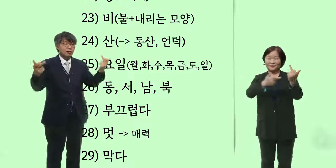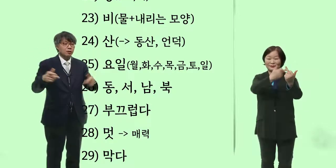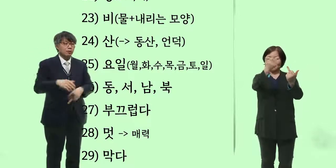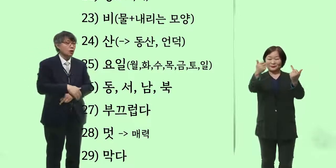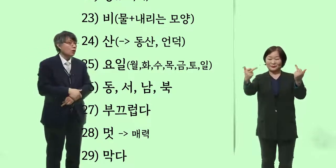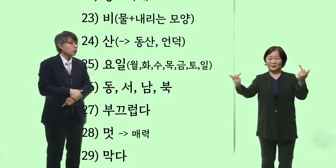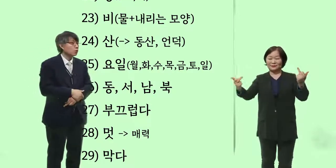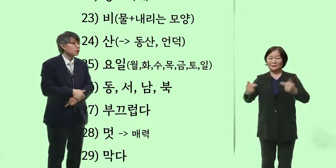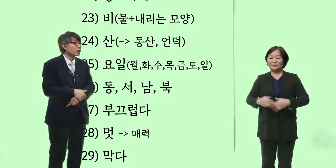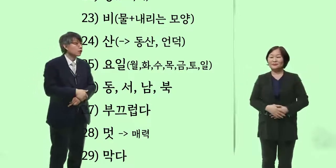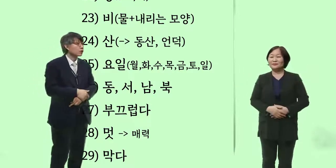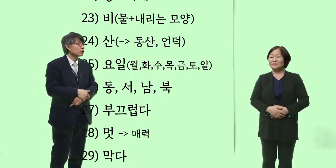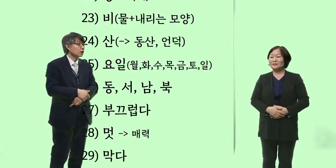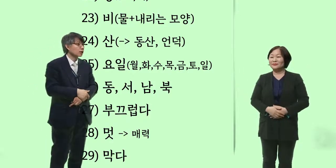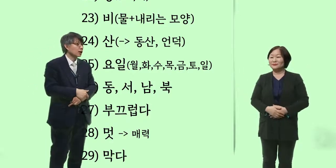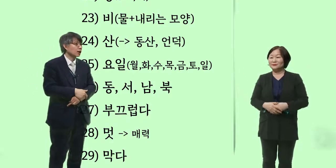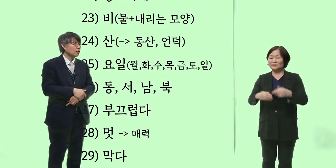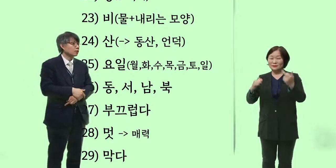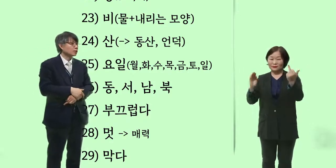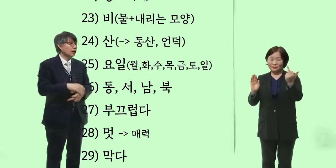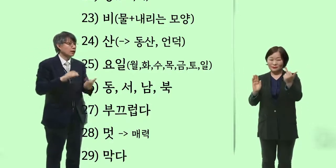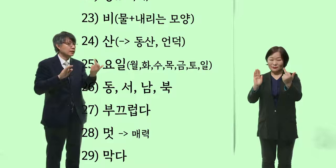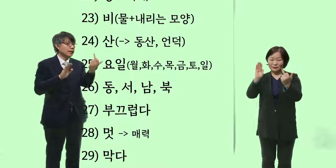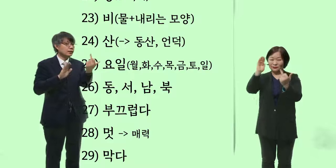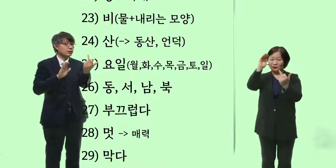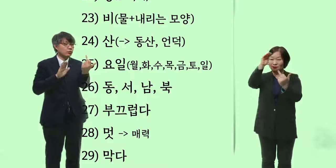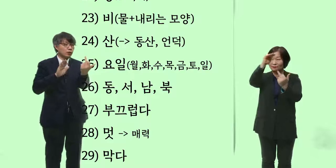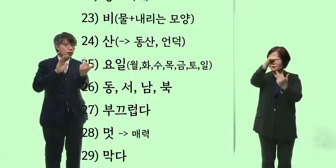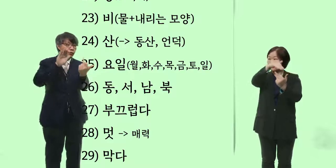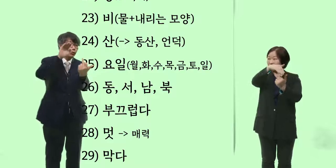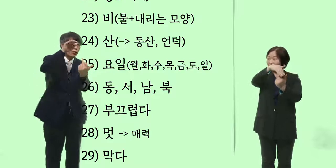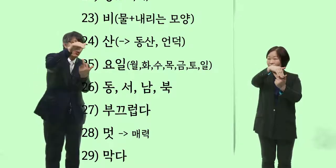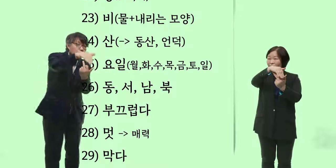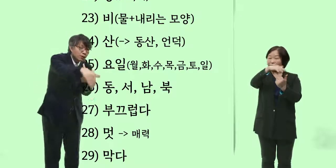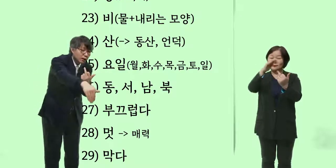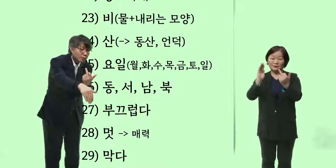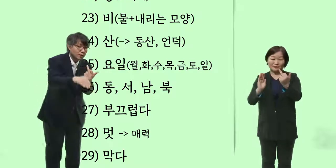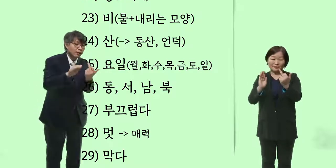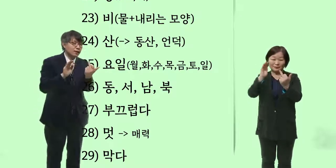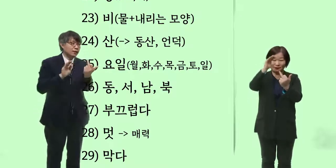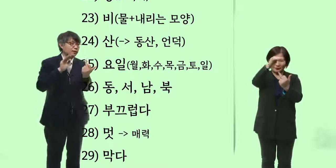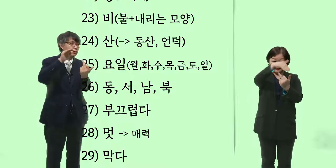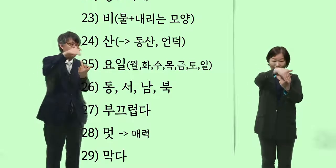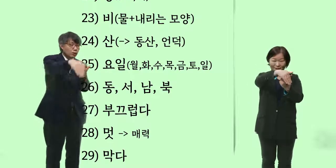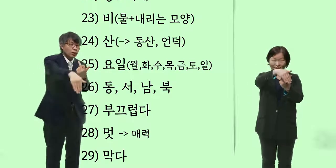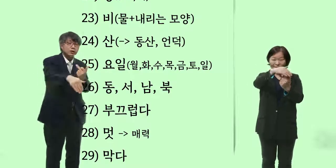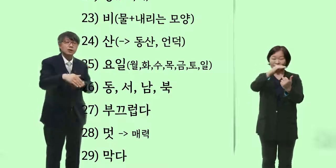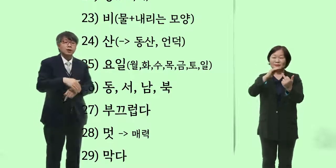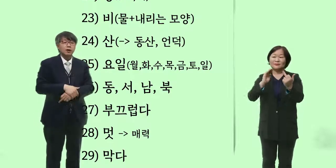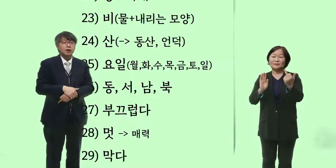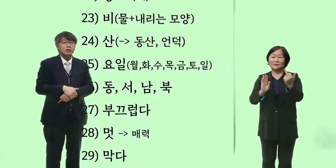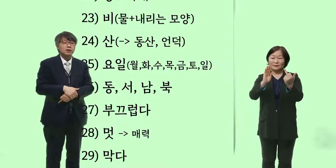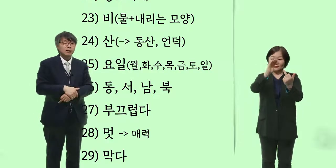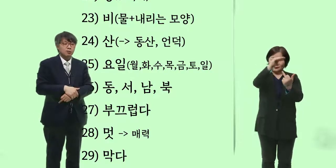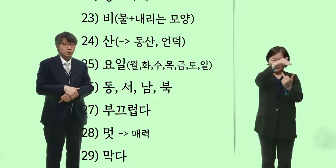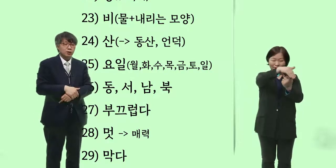되고. 동산 언덕은 어떻게 할까요? 자, 산 이렇게 조금 넘어가면 이렇게 되는 이런 거를 언덕이라고